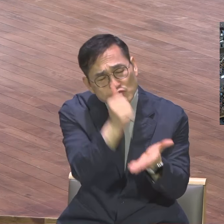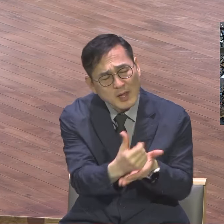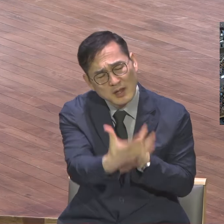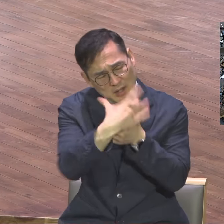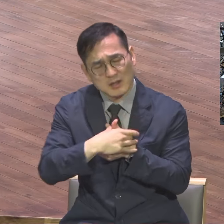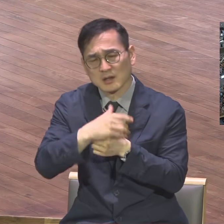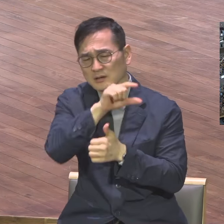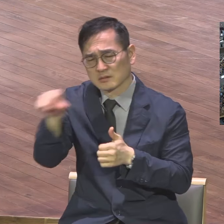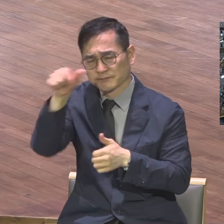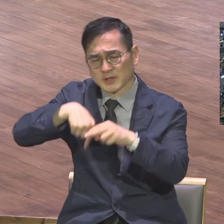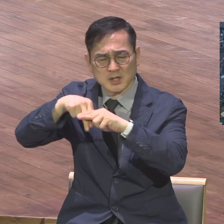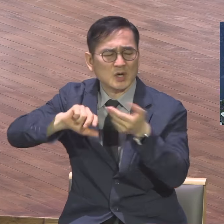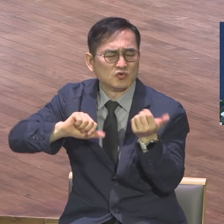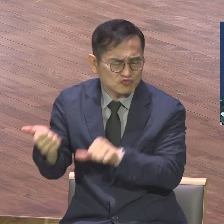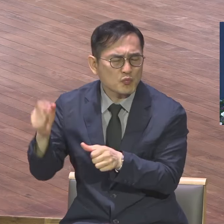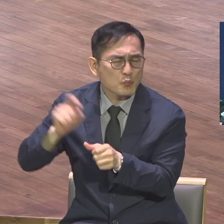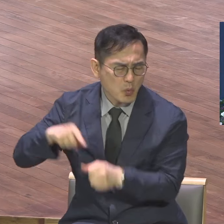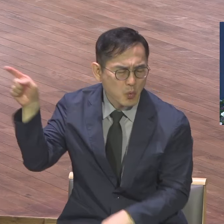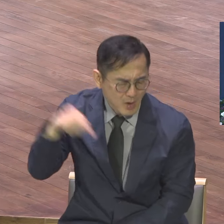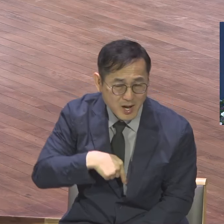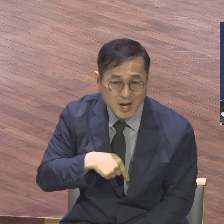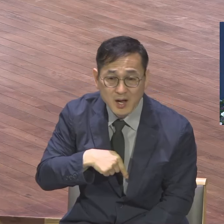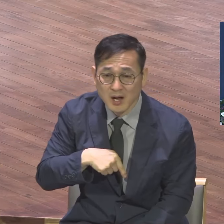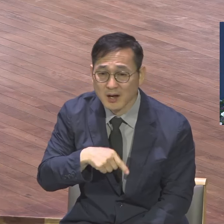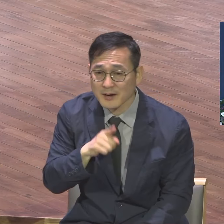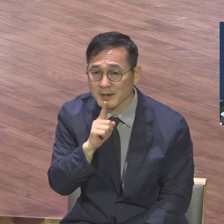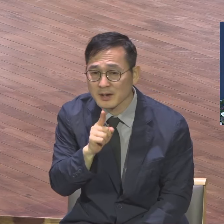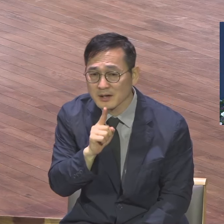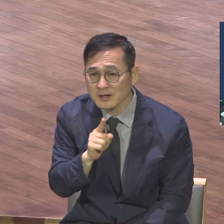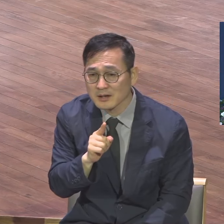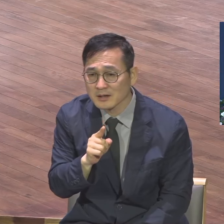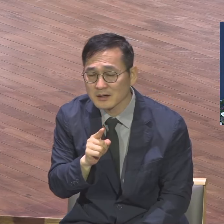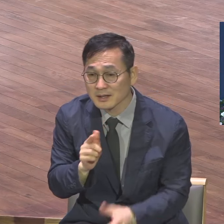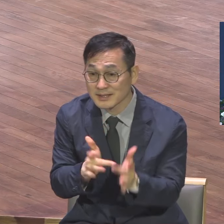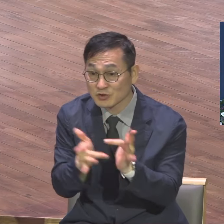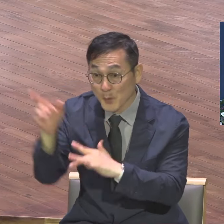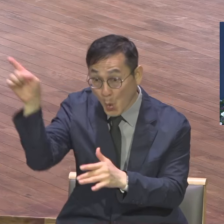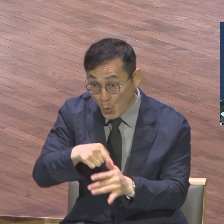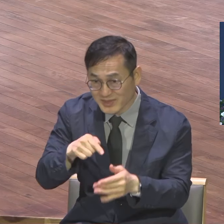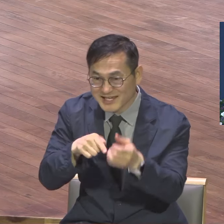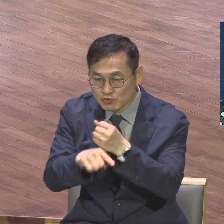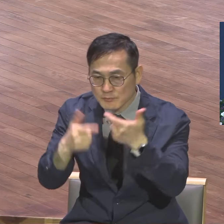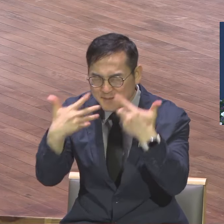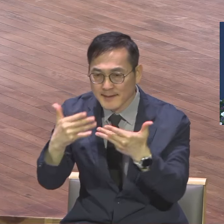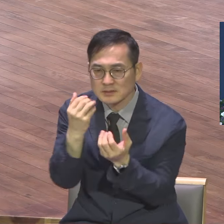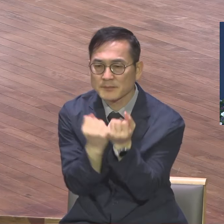함이라. 예수님께서 이 땅에 오신 이유를 지금 정확히 밝히고 있잖아요.